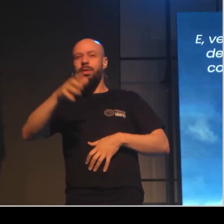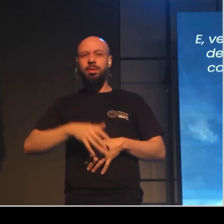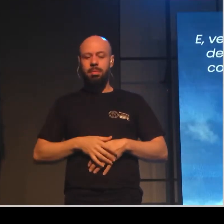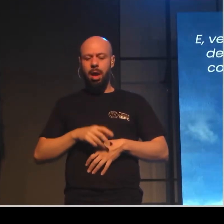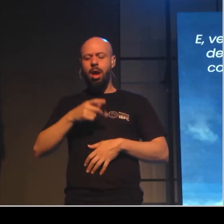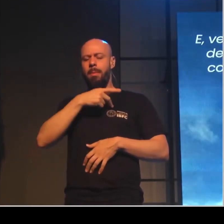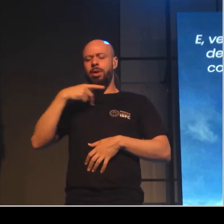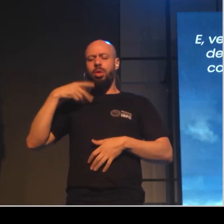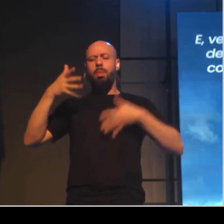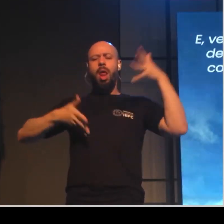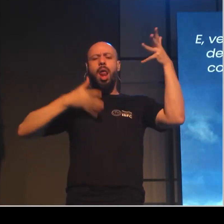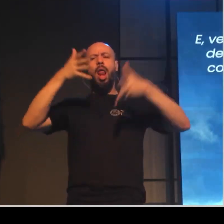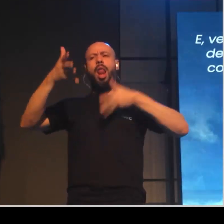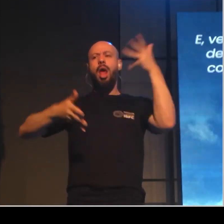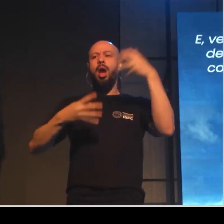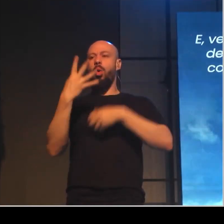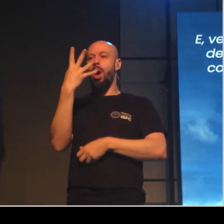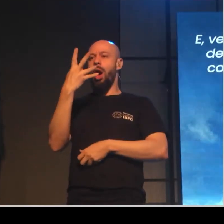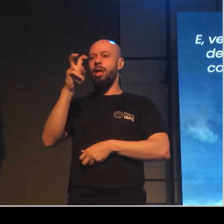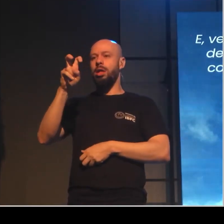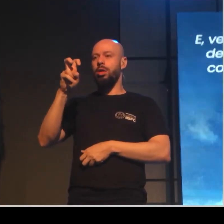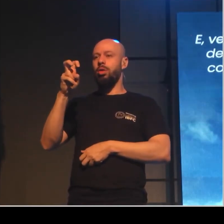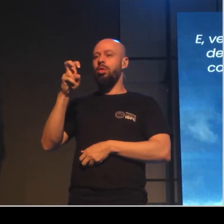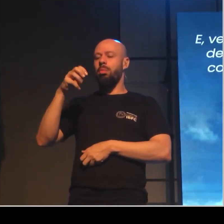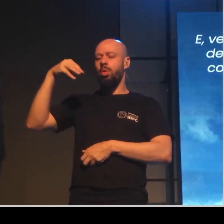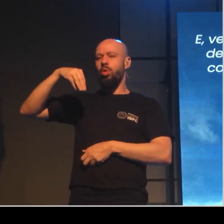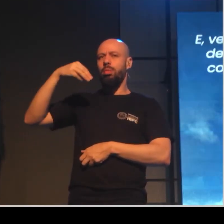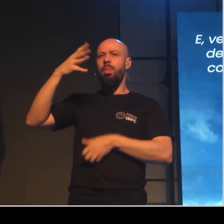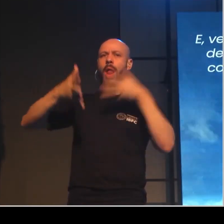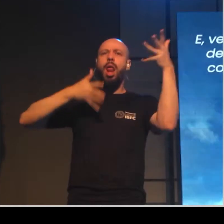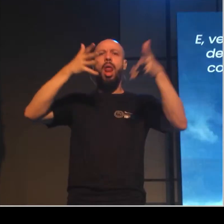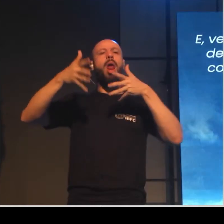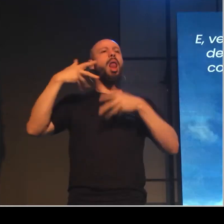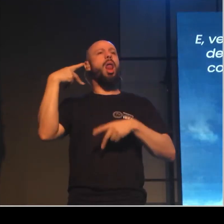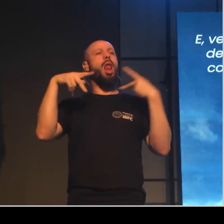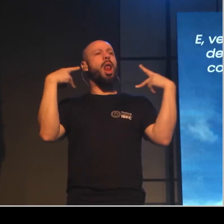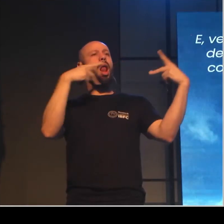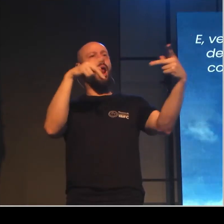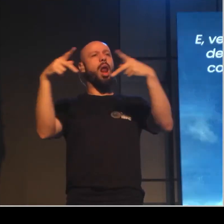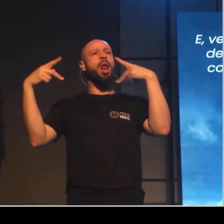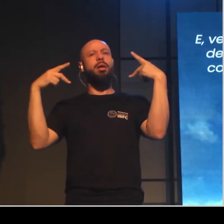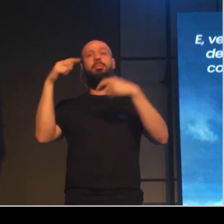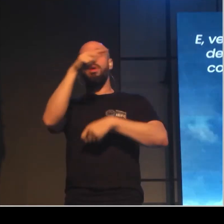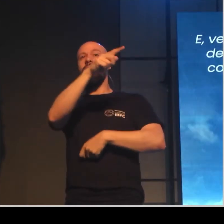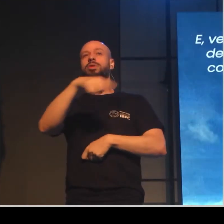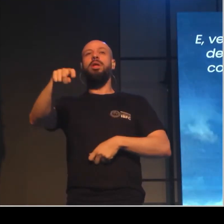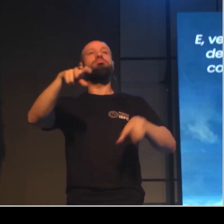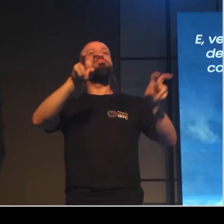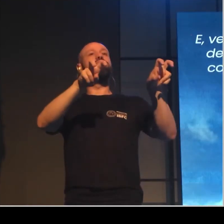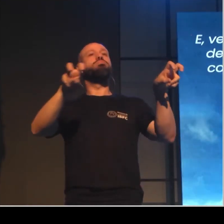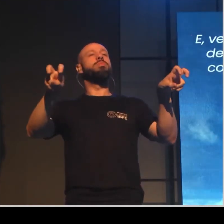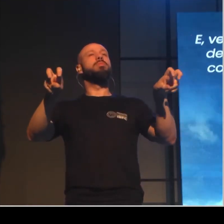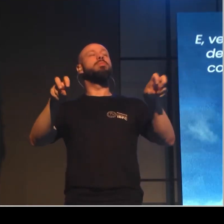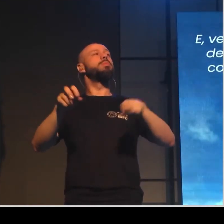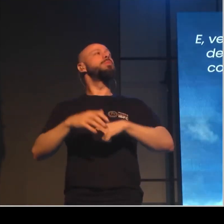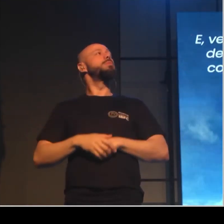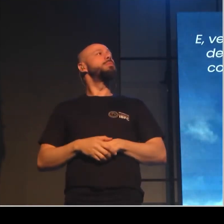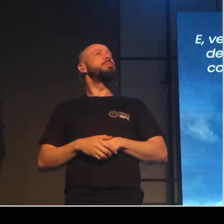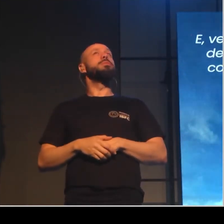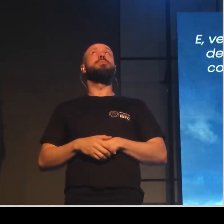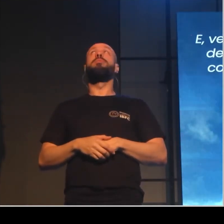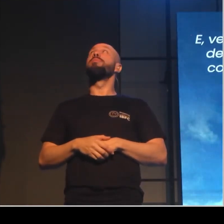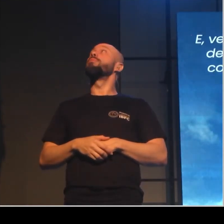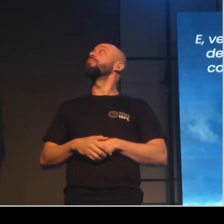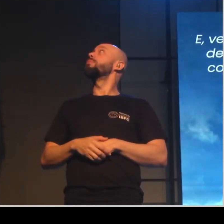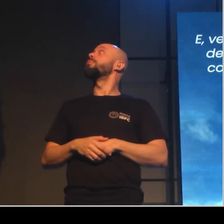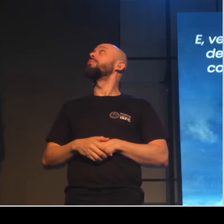por 45 minutos, 50 minutos, 60 minutos. Você ficar sentado aí